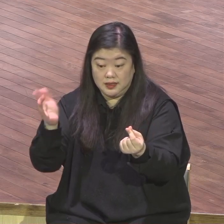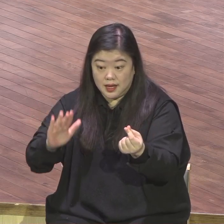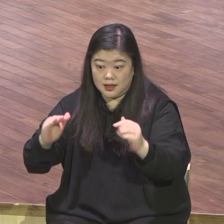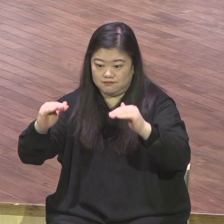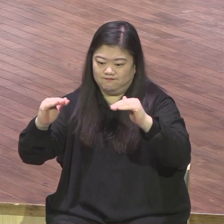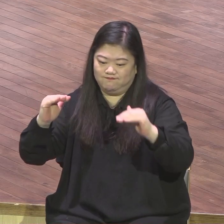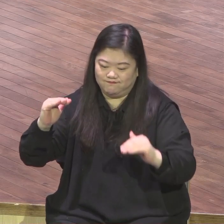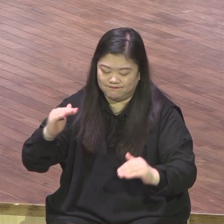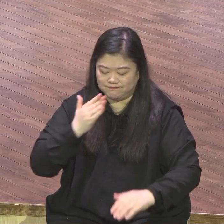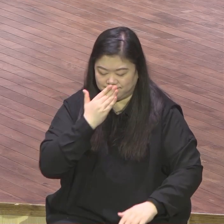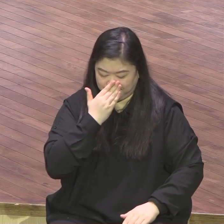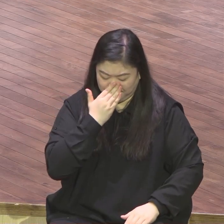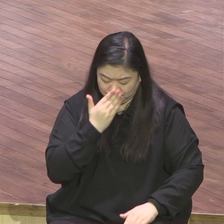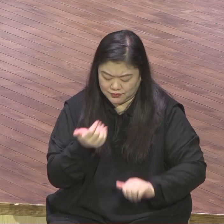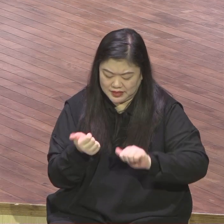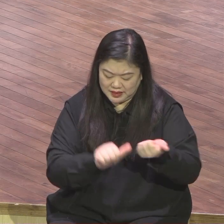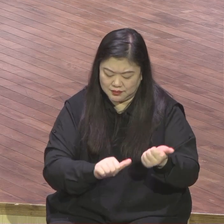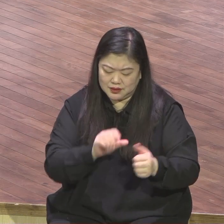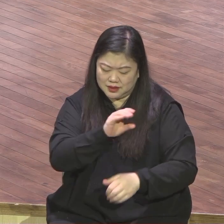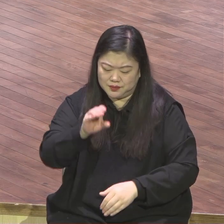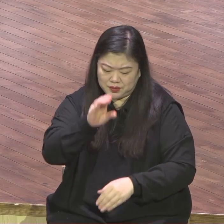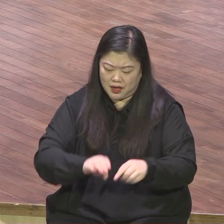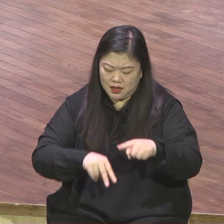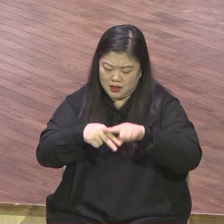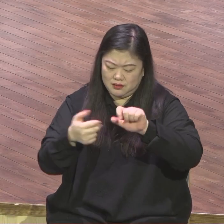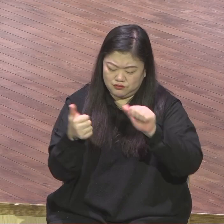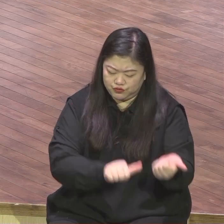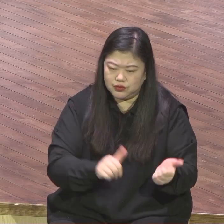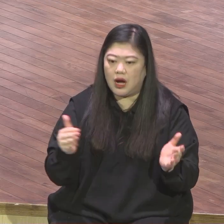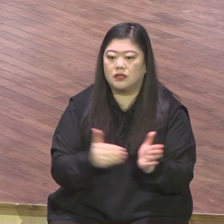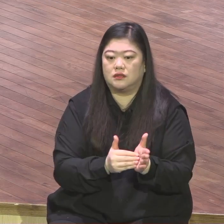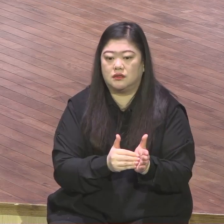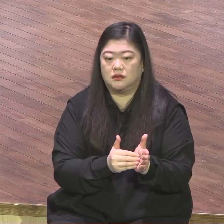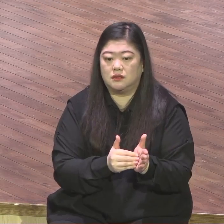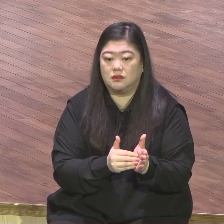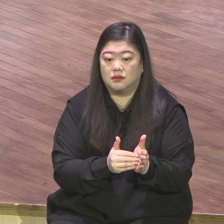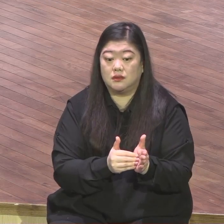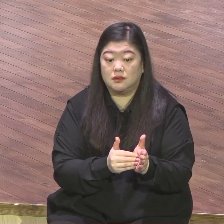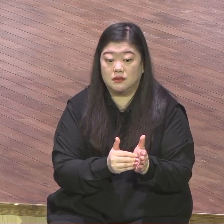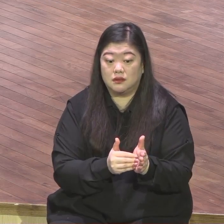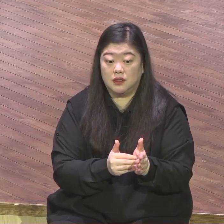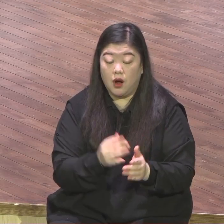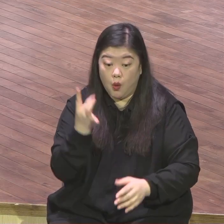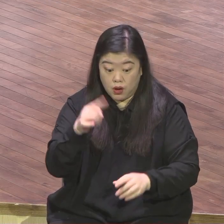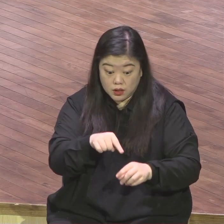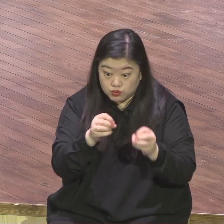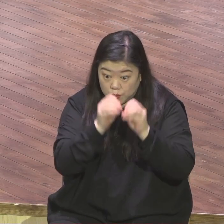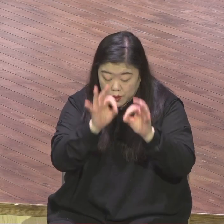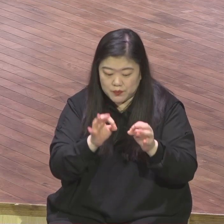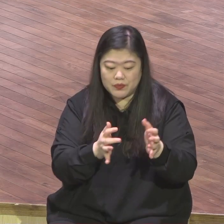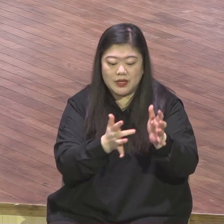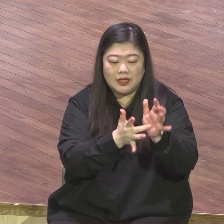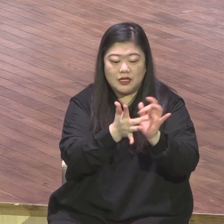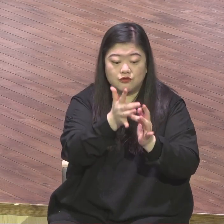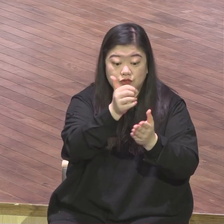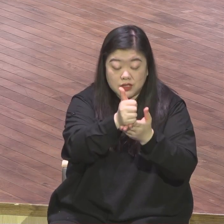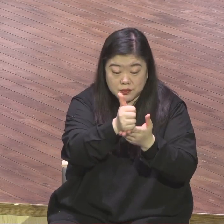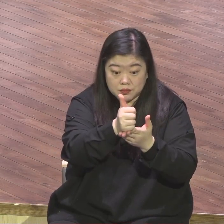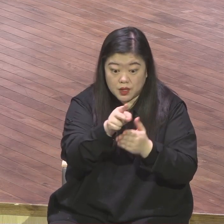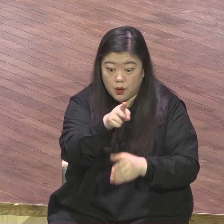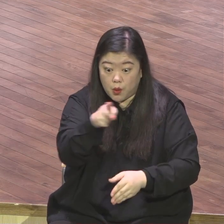돼. 원래 예수님이 누구예요? 예수 그리스도는 하나님의 본체라 그러죠. 하나님 본체. 하나님의 본체가 무슨